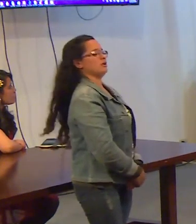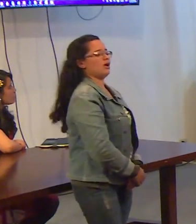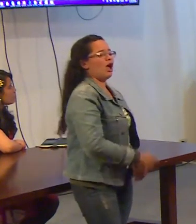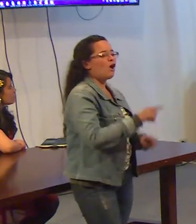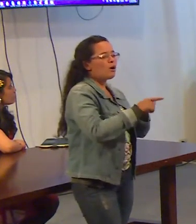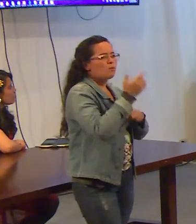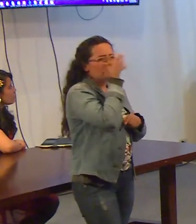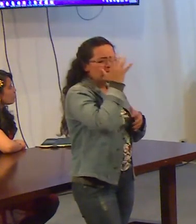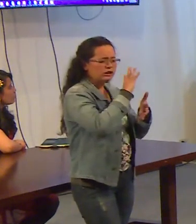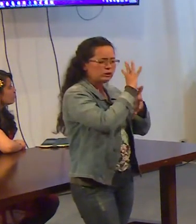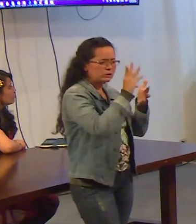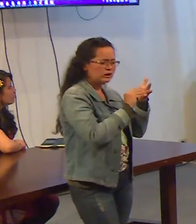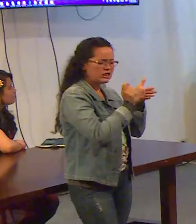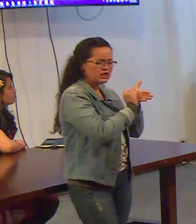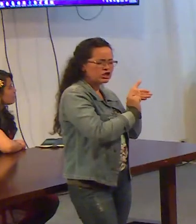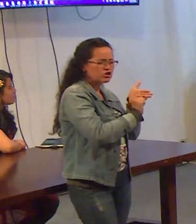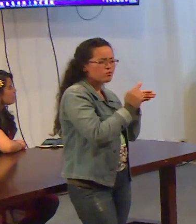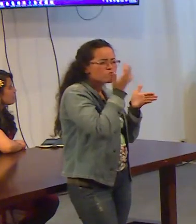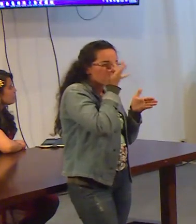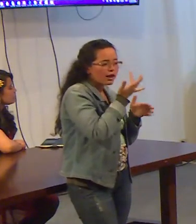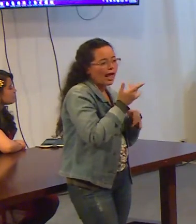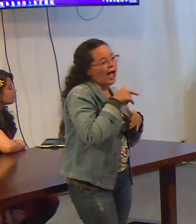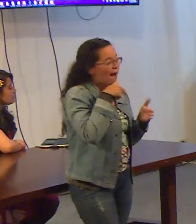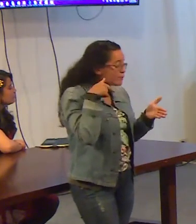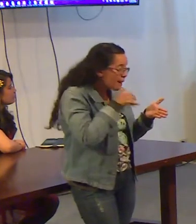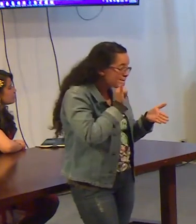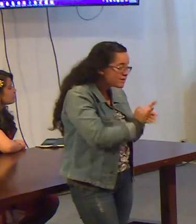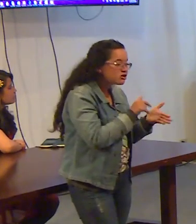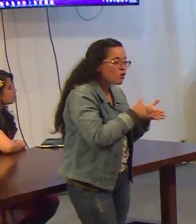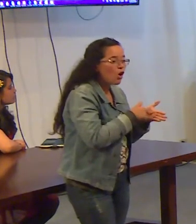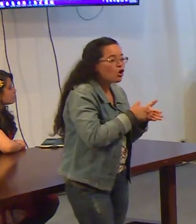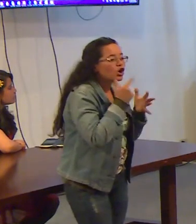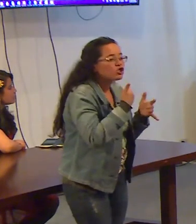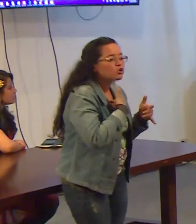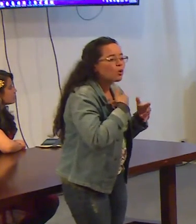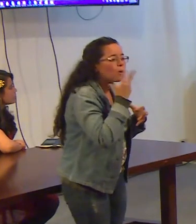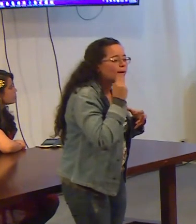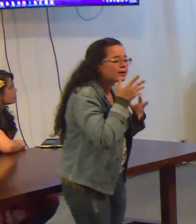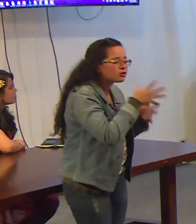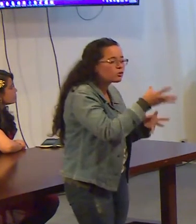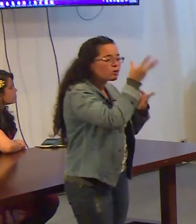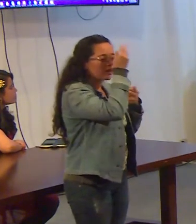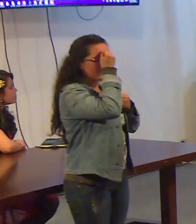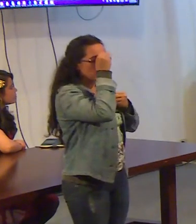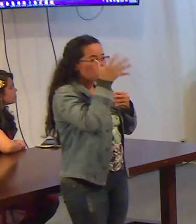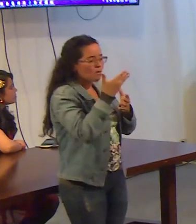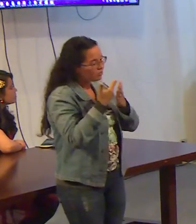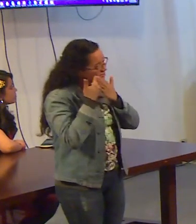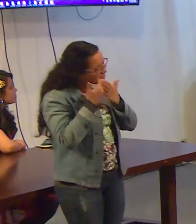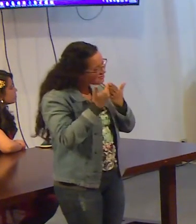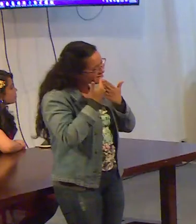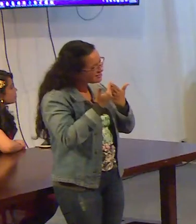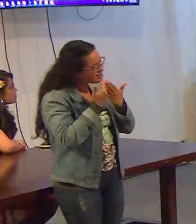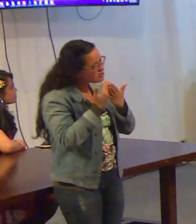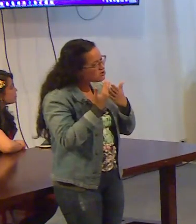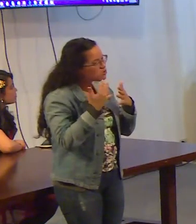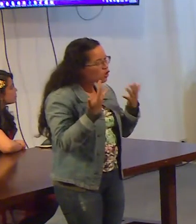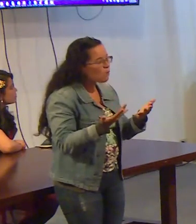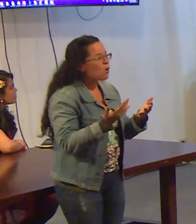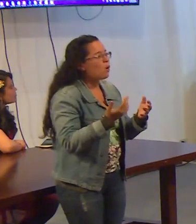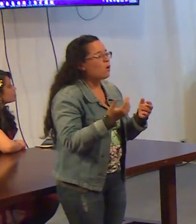Pues porque eso hace parte de cómo yo creé y recreé lo que aprendí, y cómo esos diarios de campo realmente, o